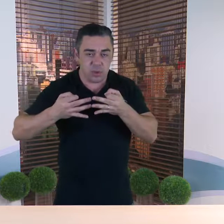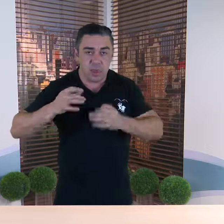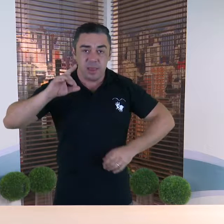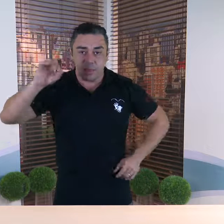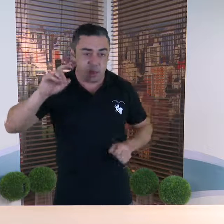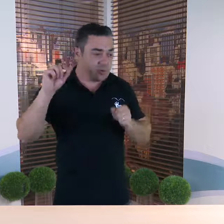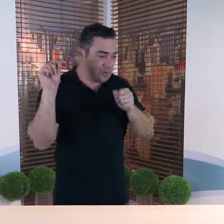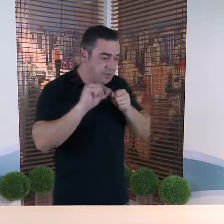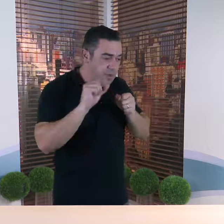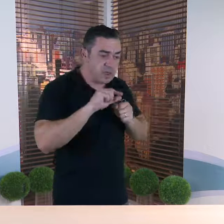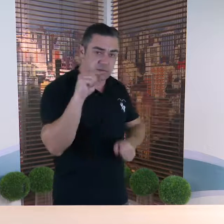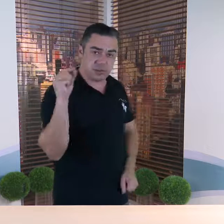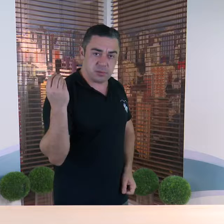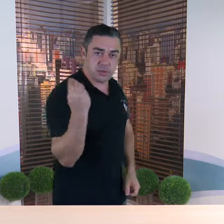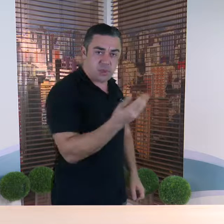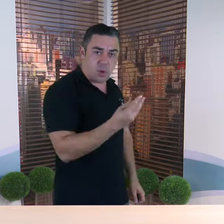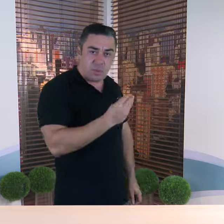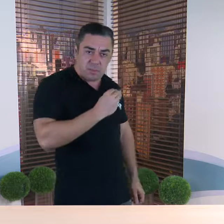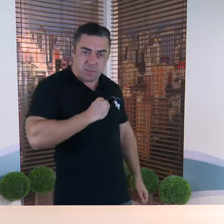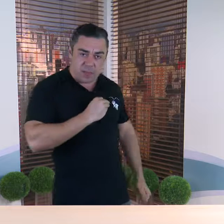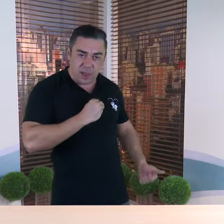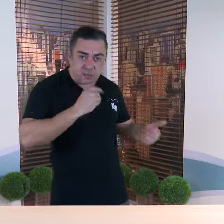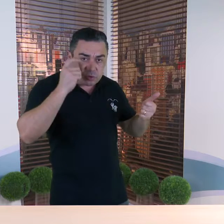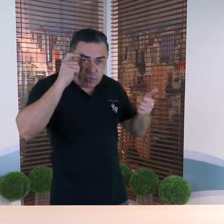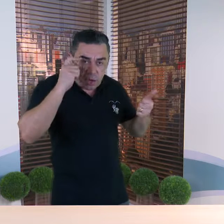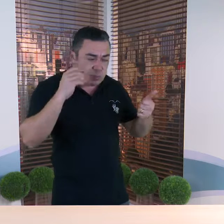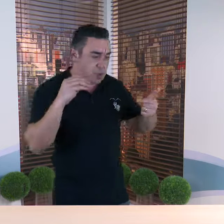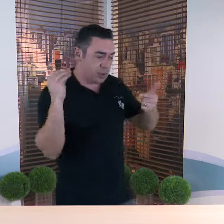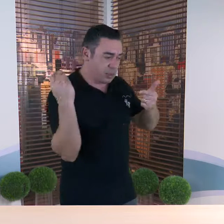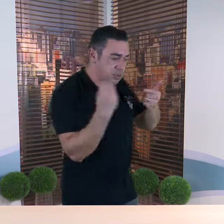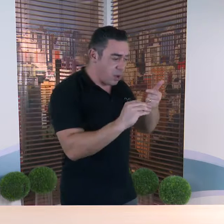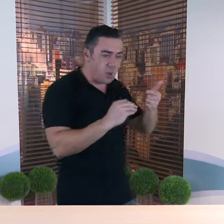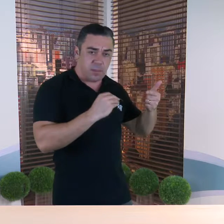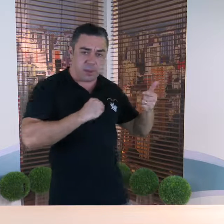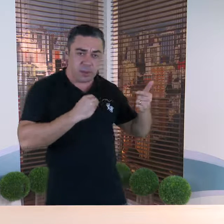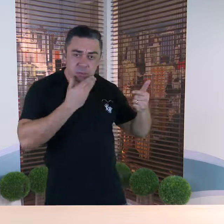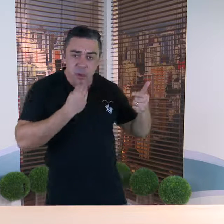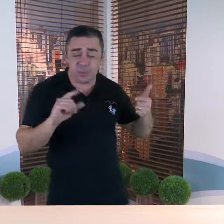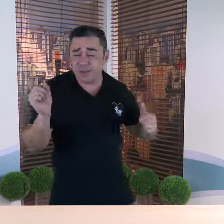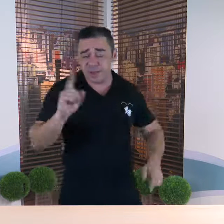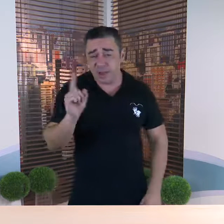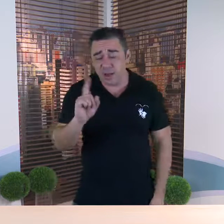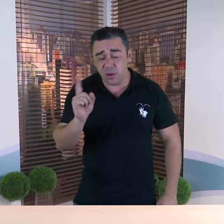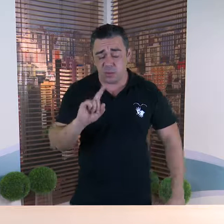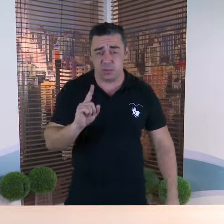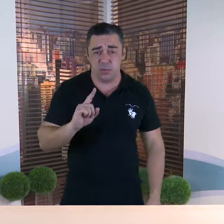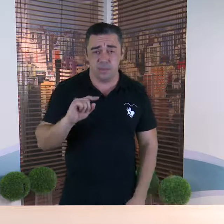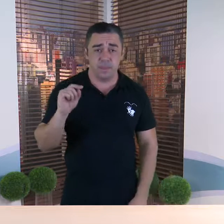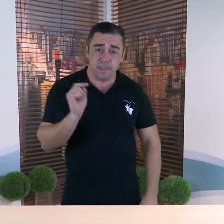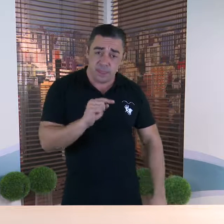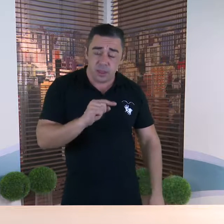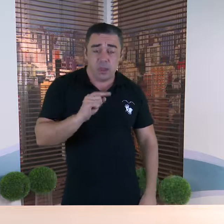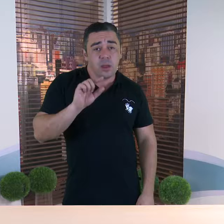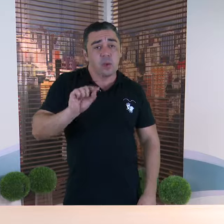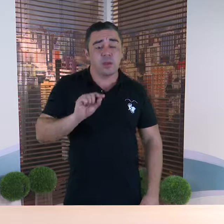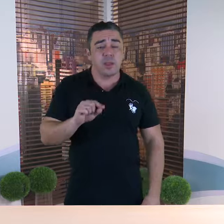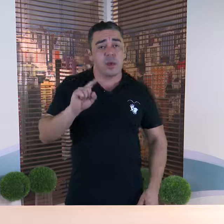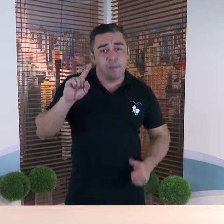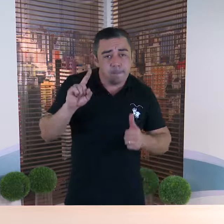não poderia ser a causa do pecado de Lúcifer e também do homem. Sendo Lúcifer o primeiro ser